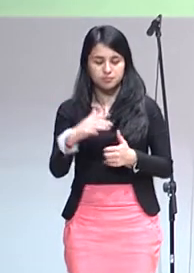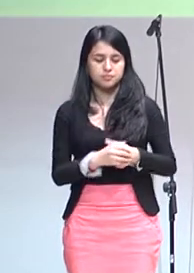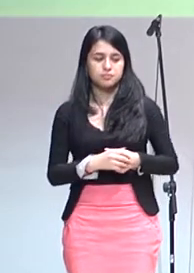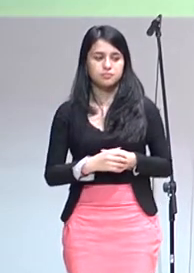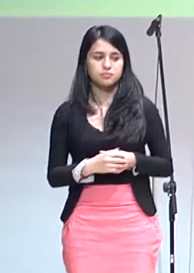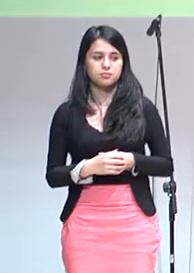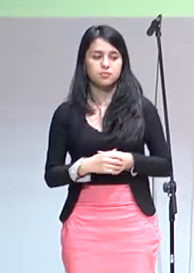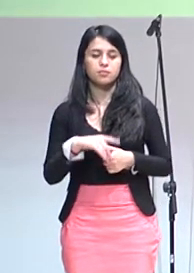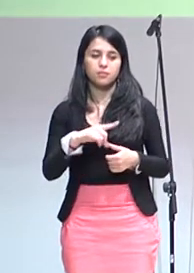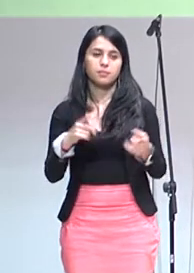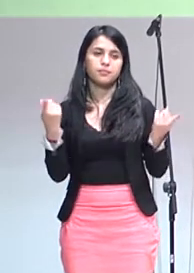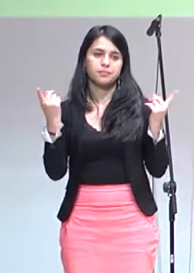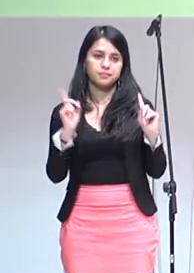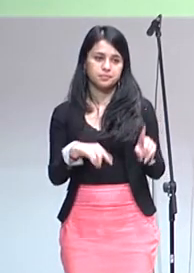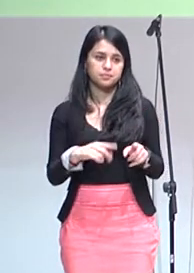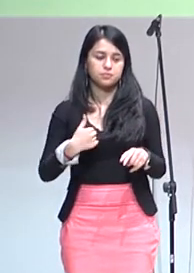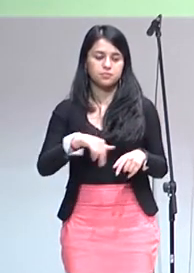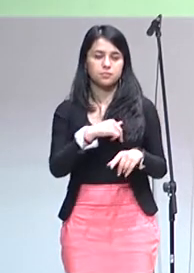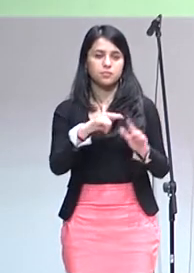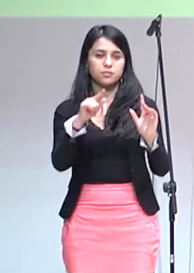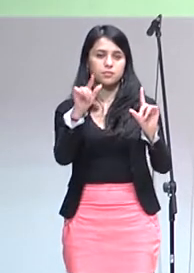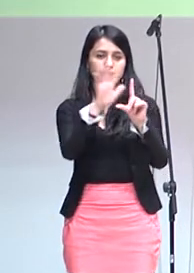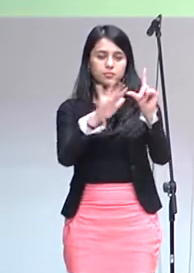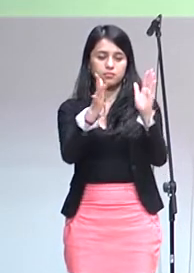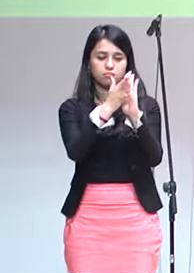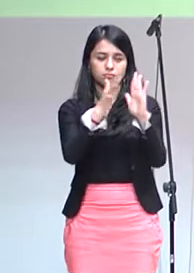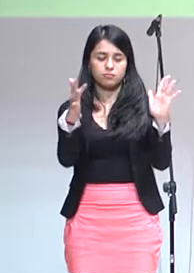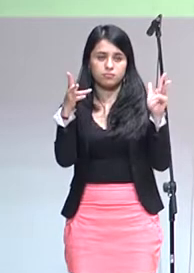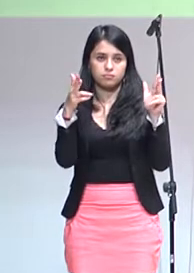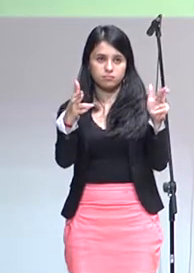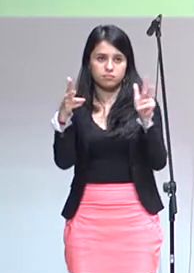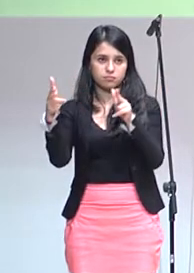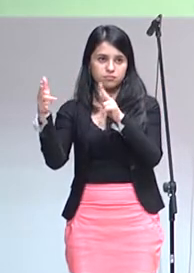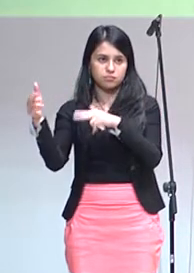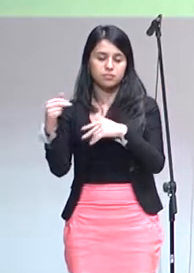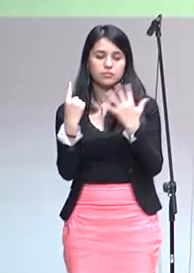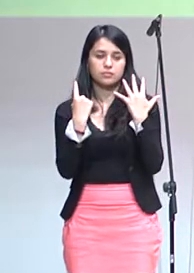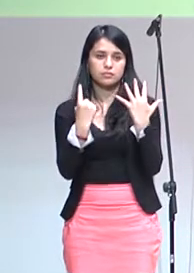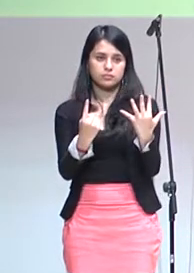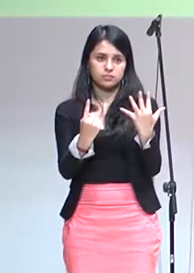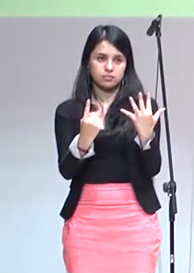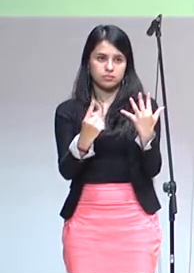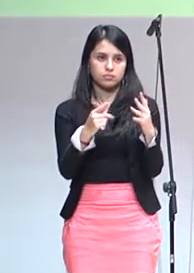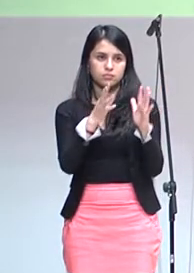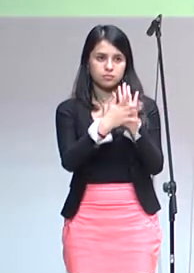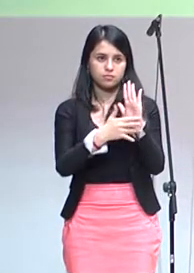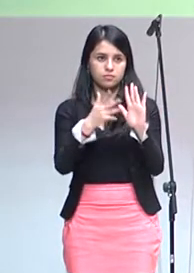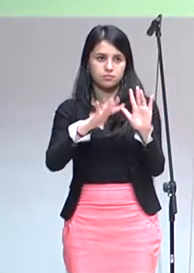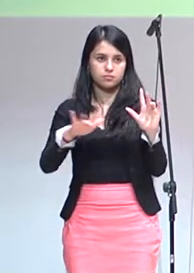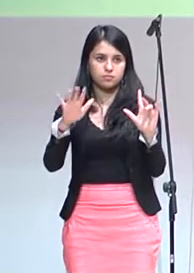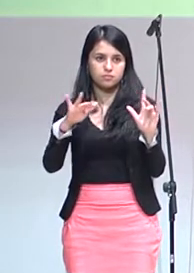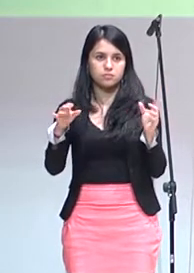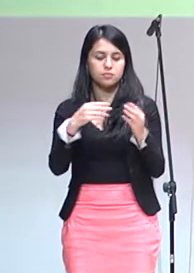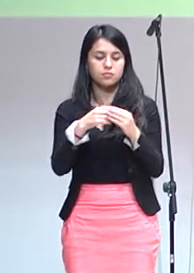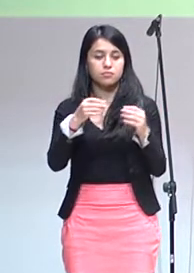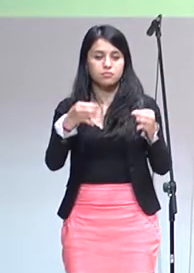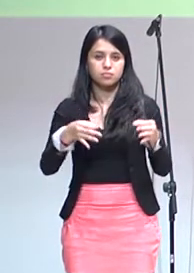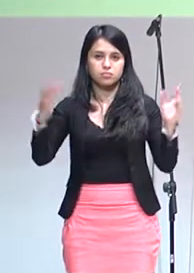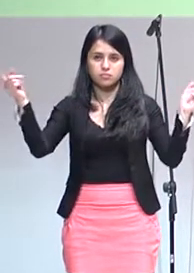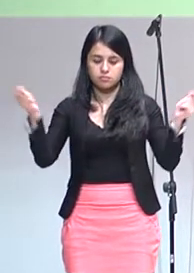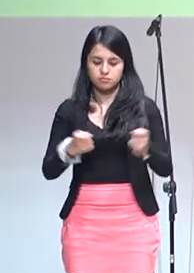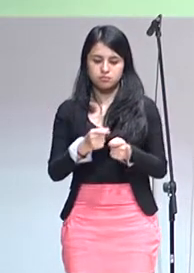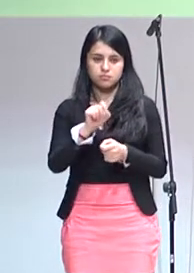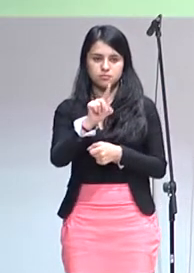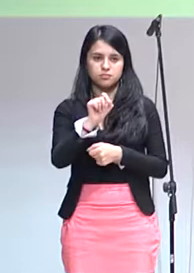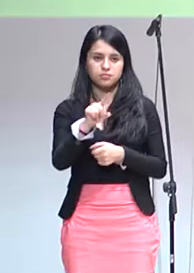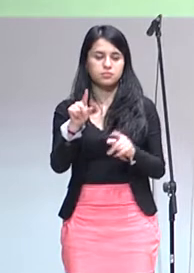hicieron también los cortometrajes, se han hecho 6 cortometrajes, se han hecho 11 documentales que tienen que ver